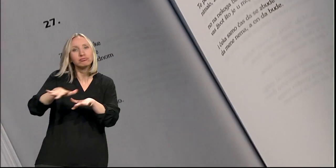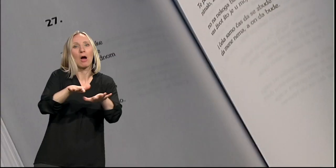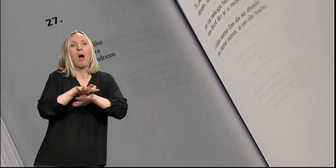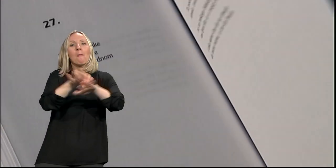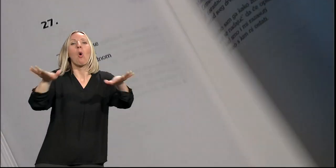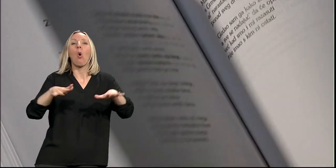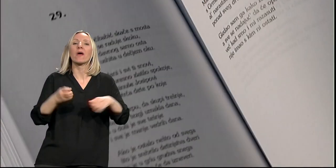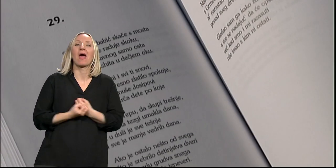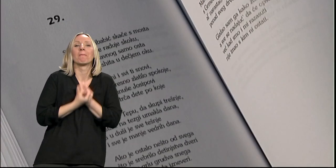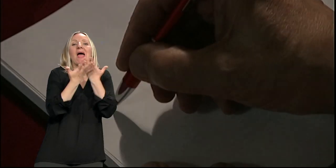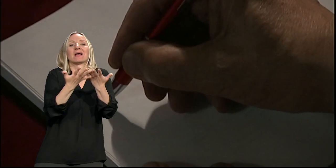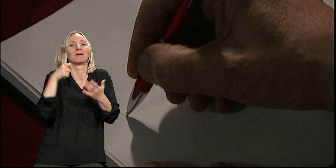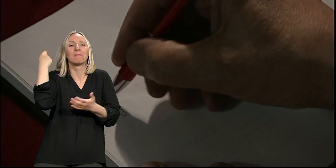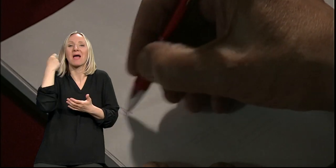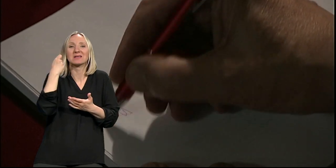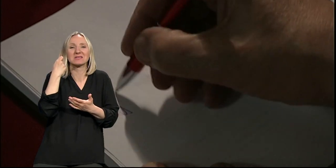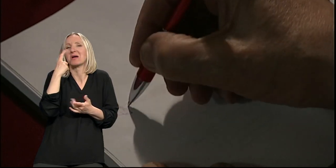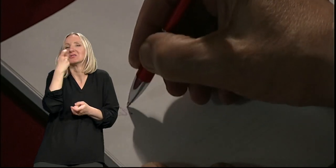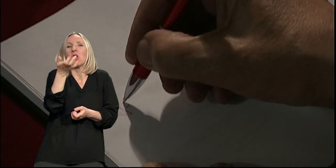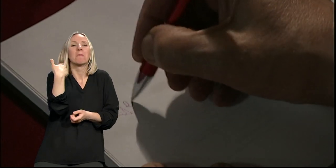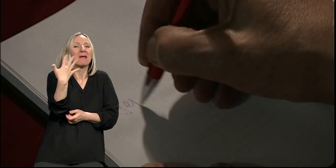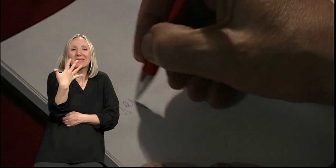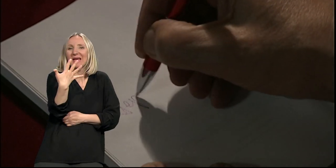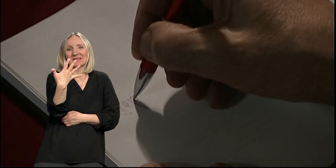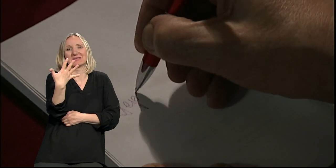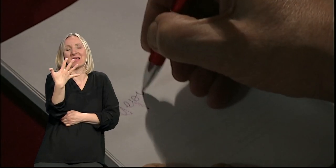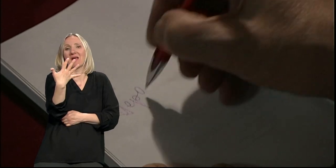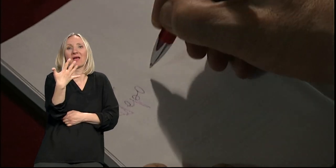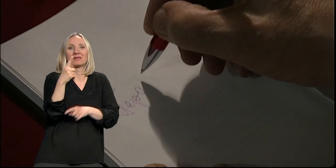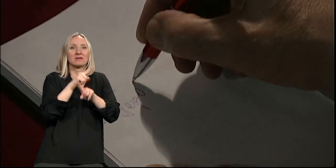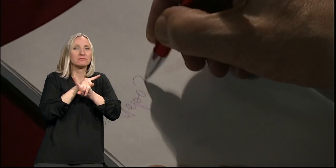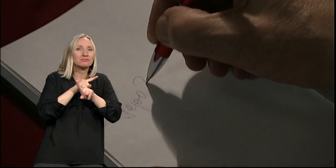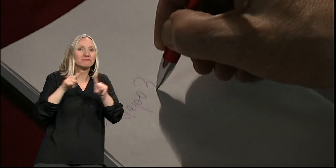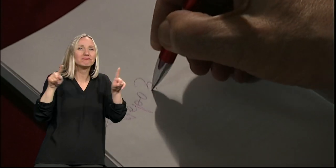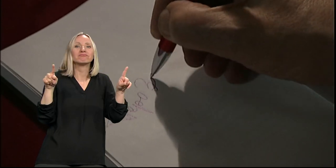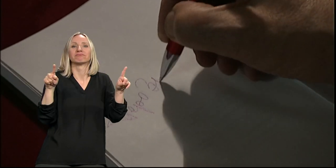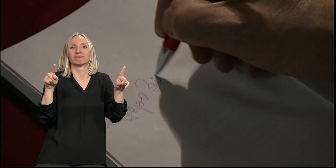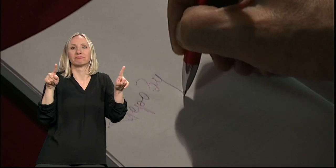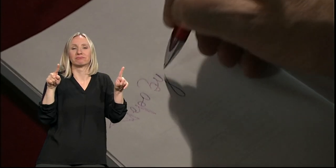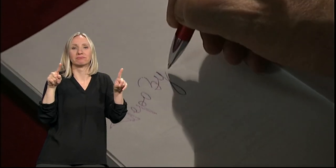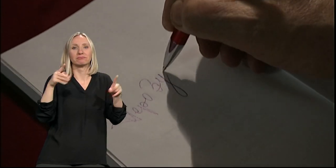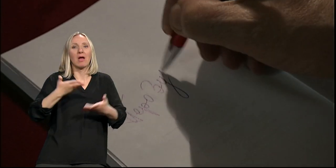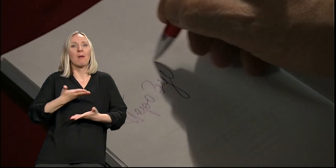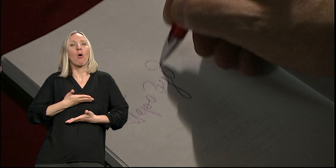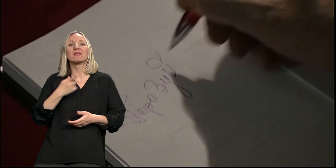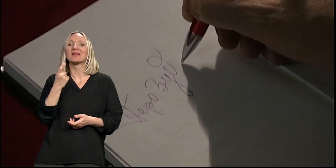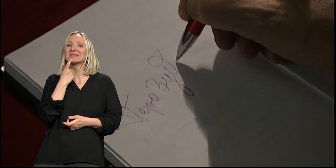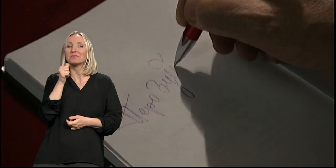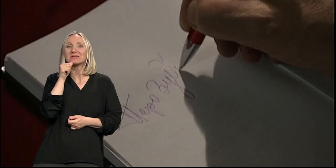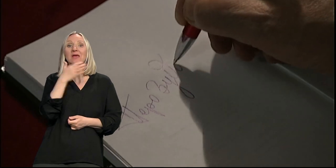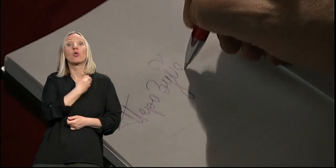pere zupca je osim toga ostalo i 150 nesvakidašnjih televizijskih portreta srpskih i jugoslavenskih umetnika.